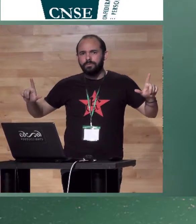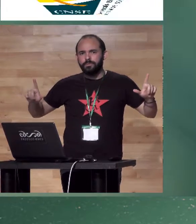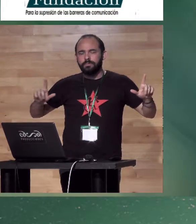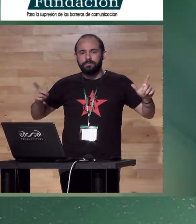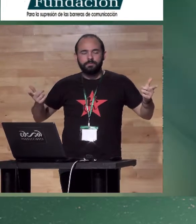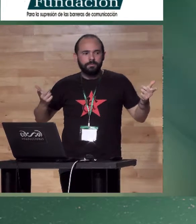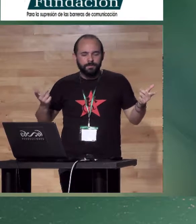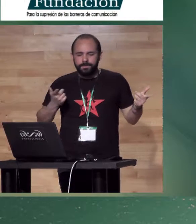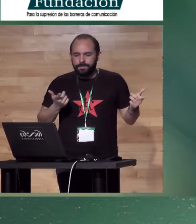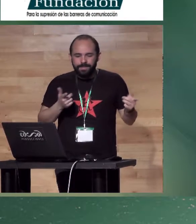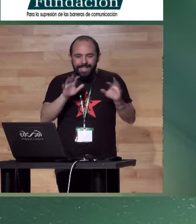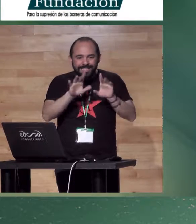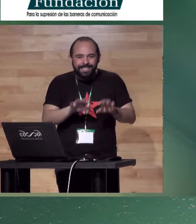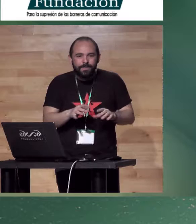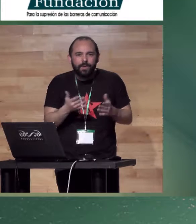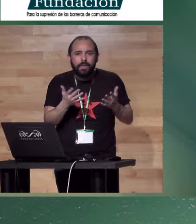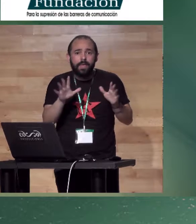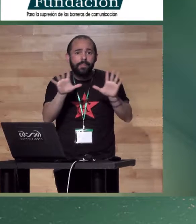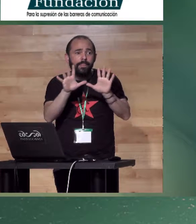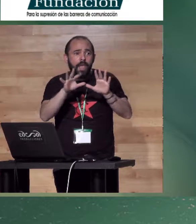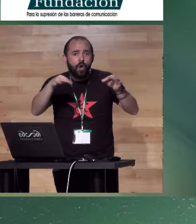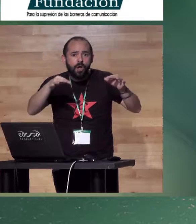así decirlo? ¿Cuánto dura? ¿Es largo?